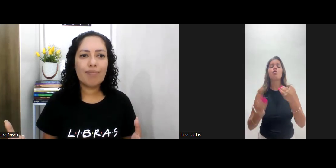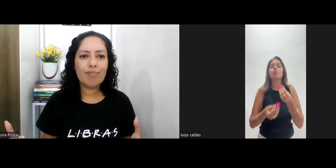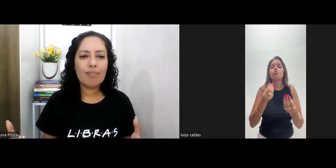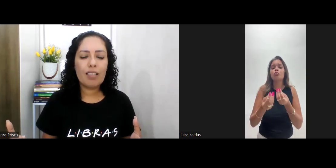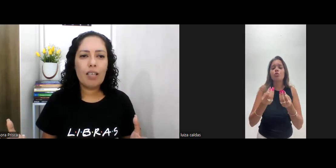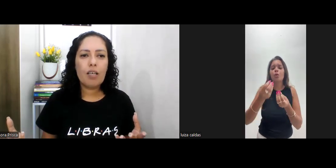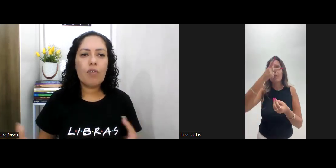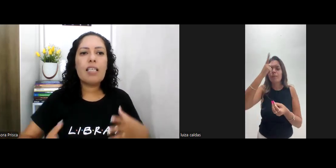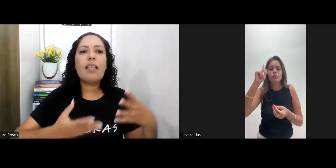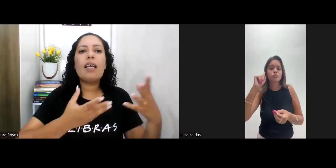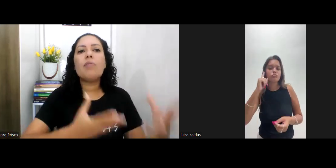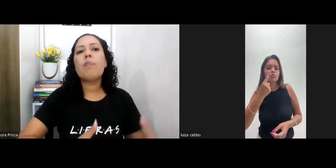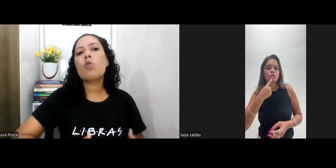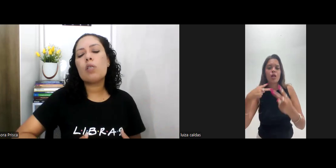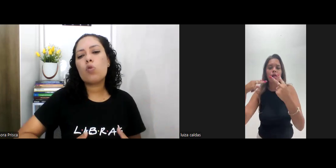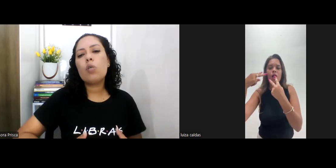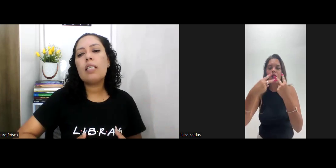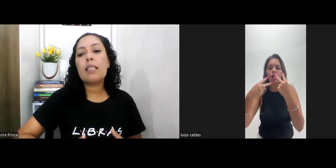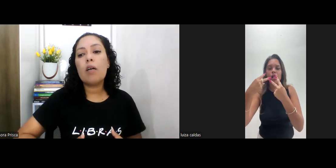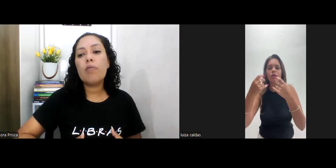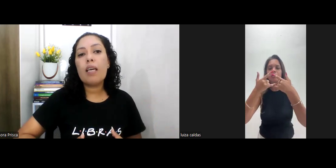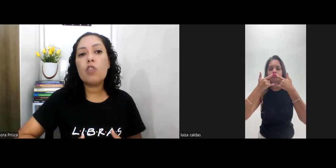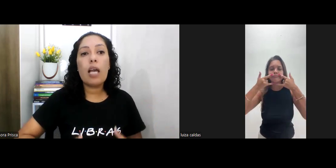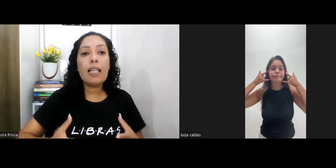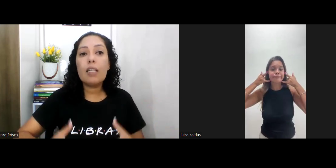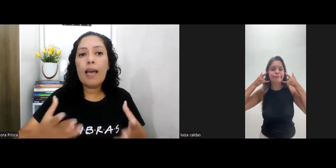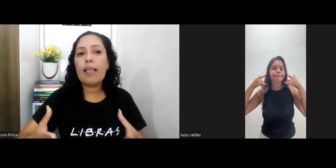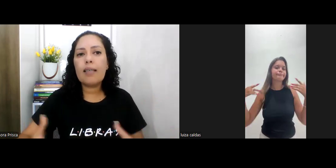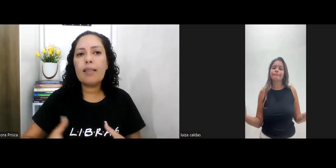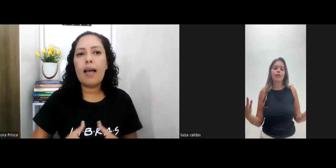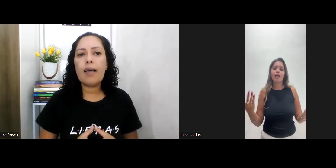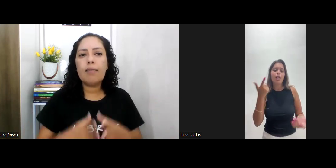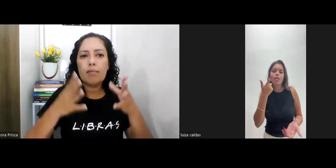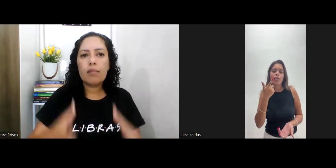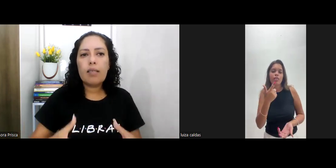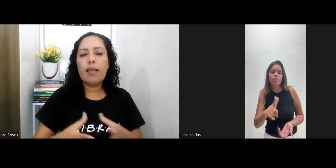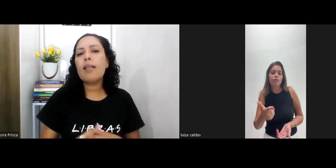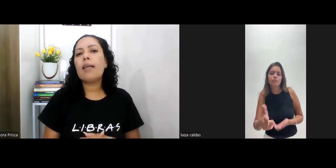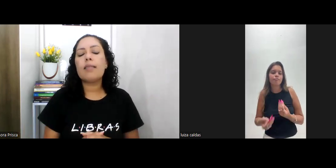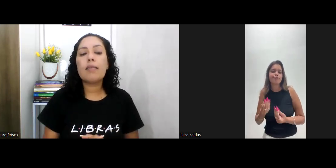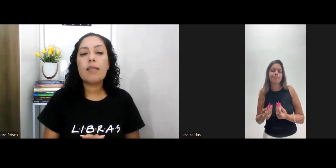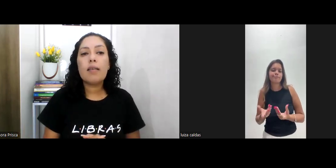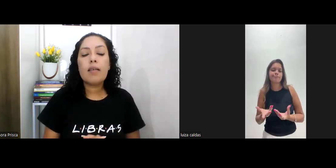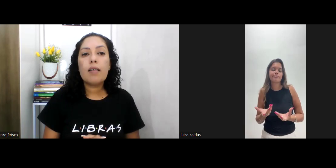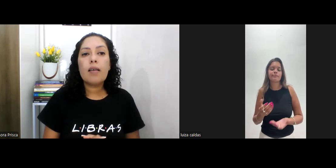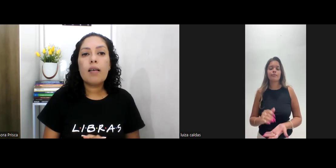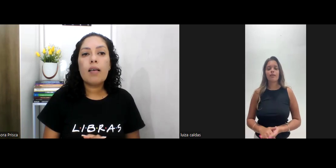Impossível. Você tem ali uma pessoa surda que talvez ela não é ela que está